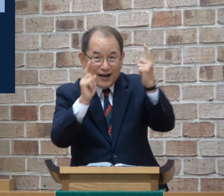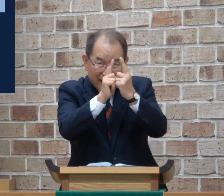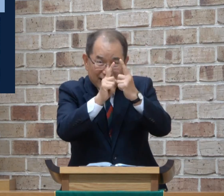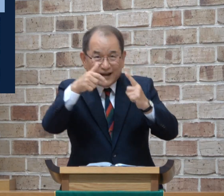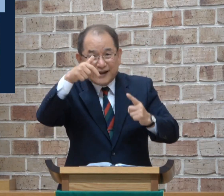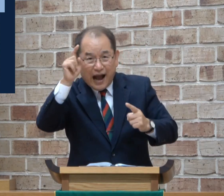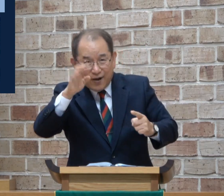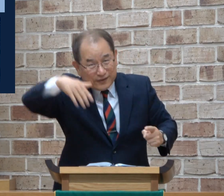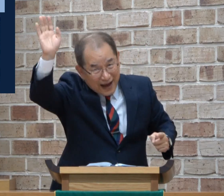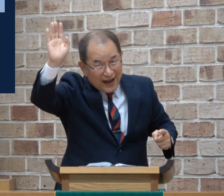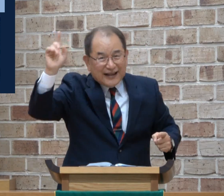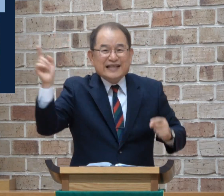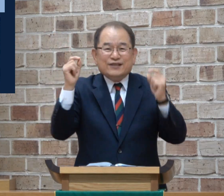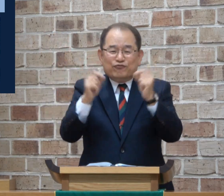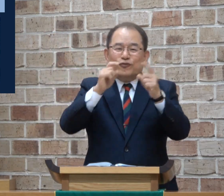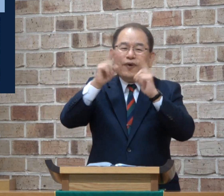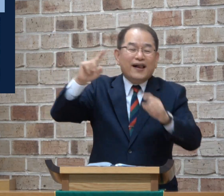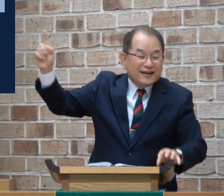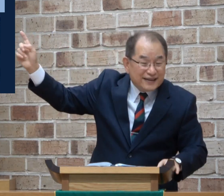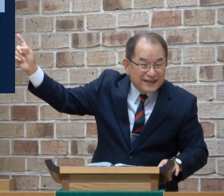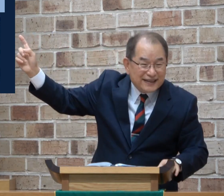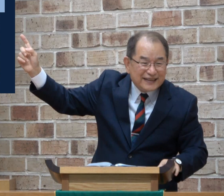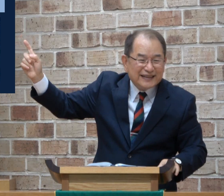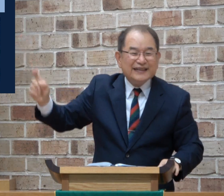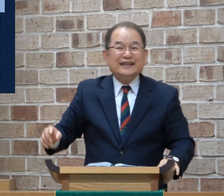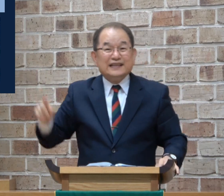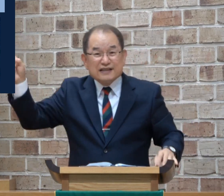하신 이야기는 탈북자에 대해서